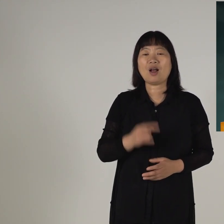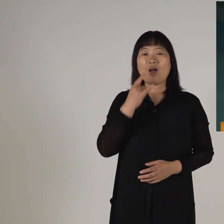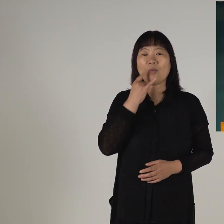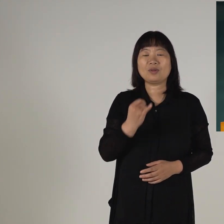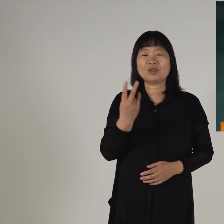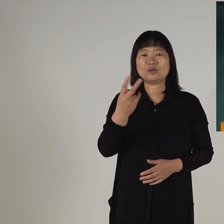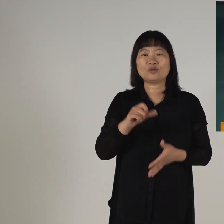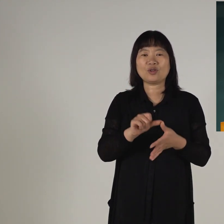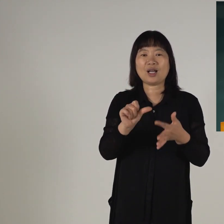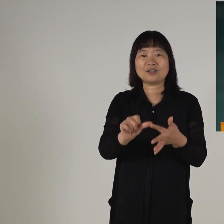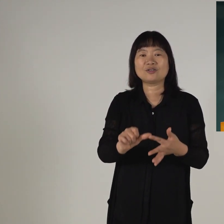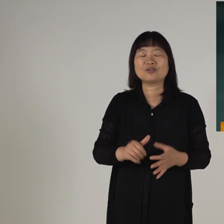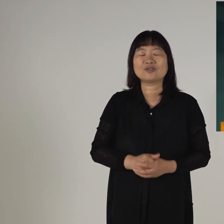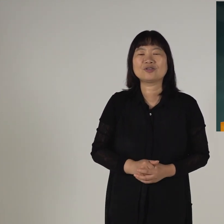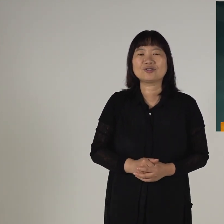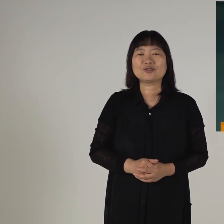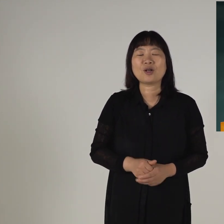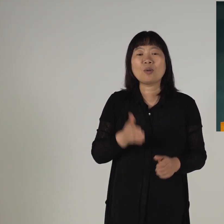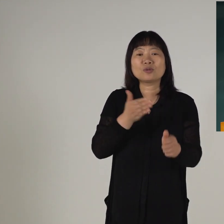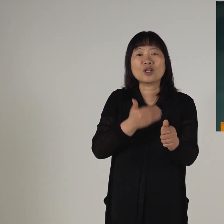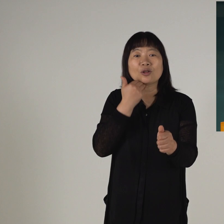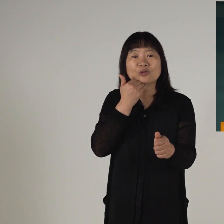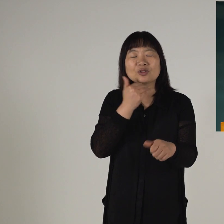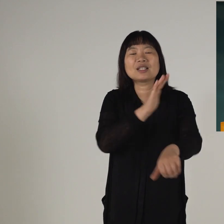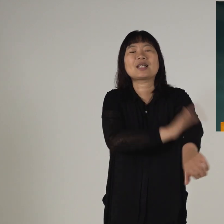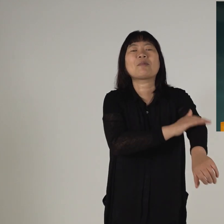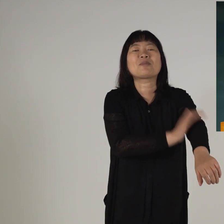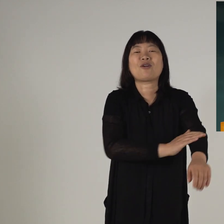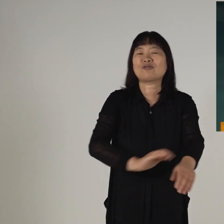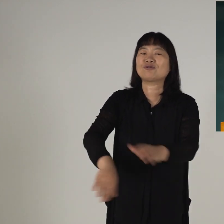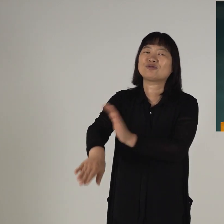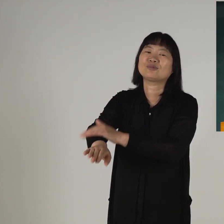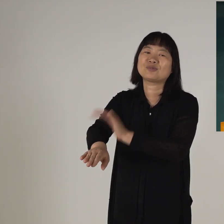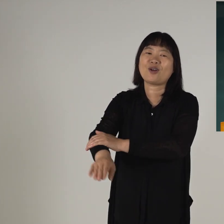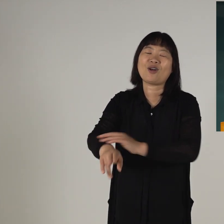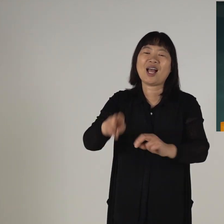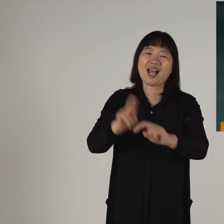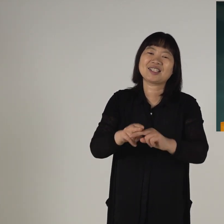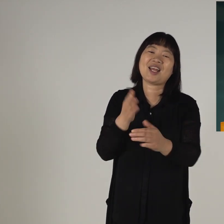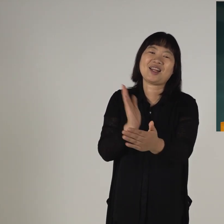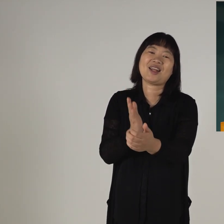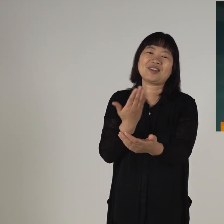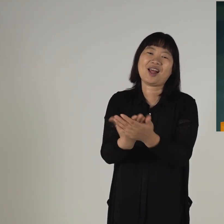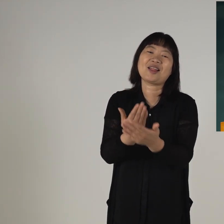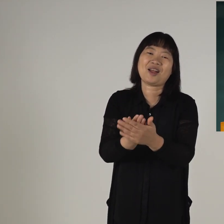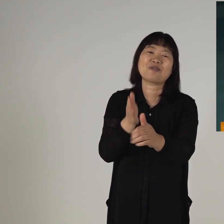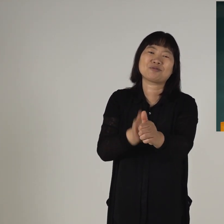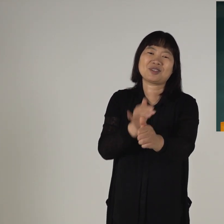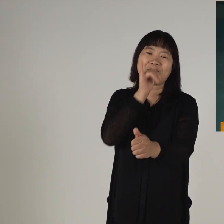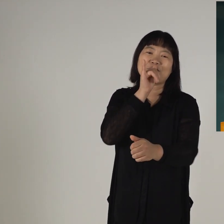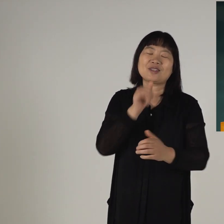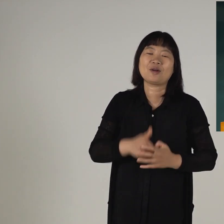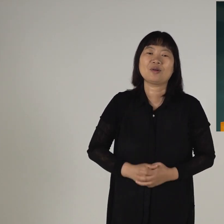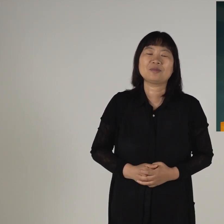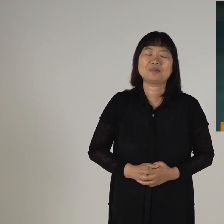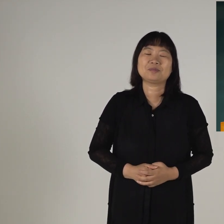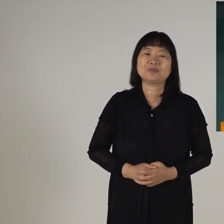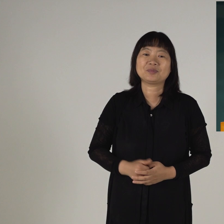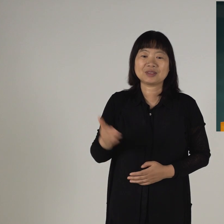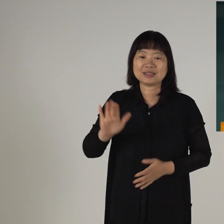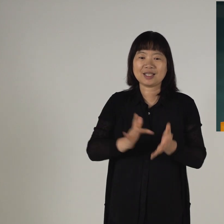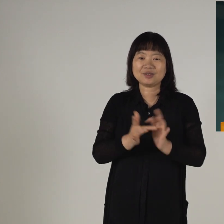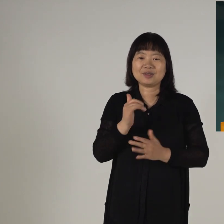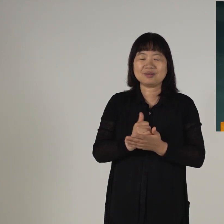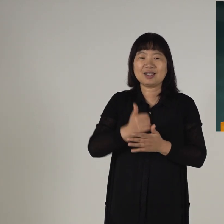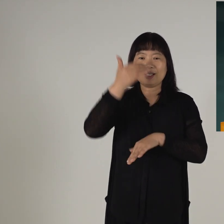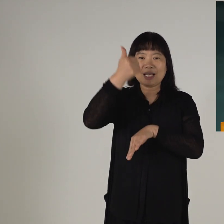어머니가 두 아들을 어디에다 부탁했어요? 좌편에 우편에. 그런 나라로 이해를 했어요. 근데 예수님은